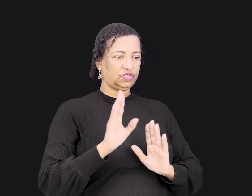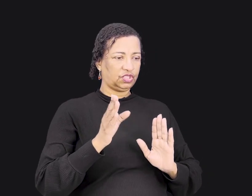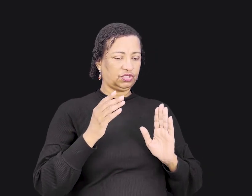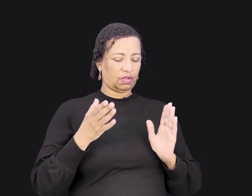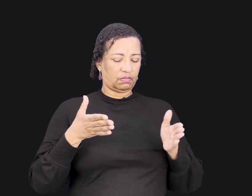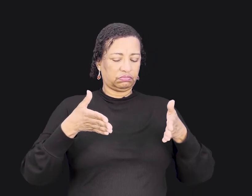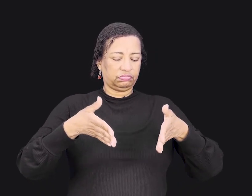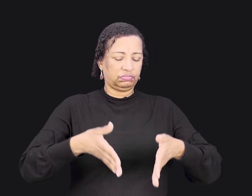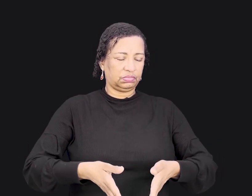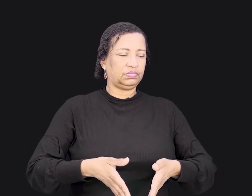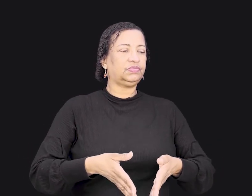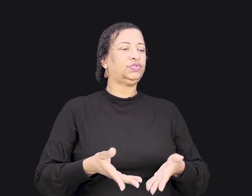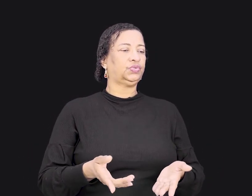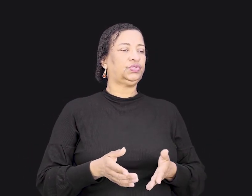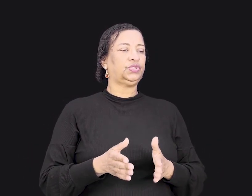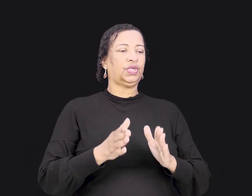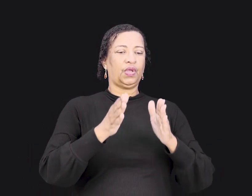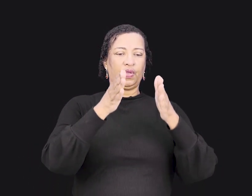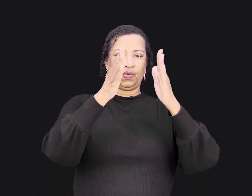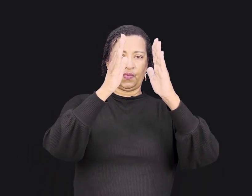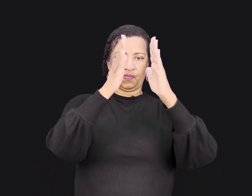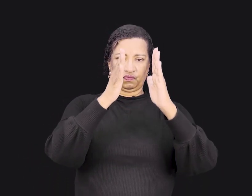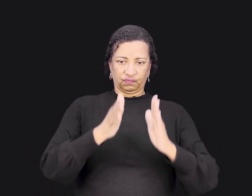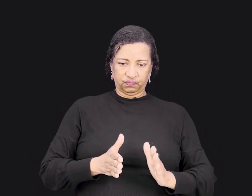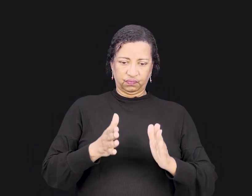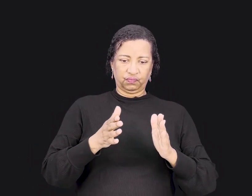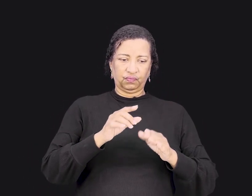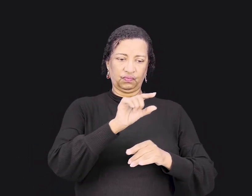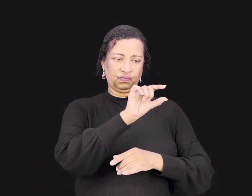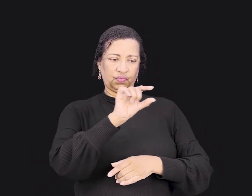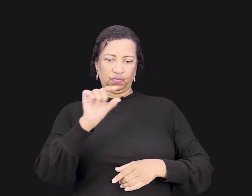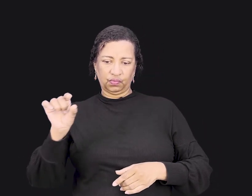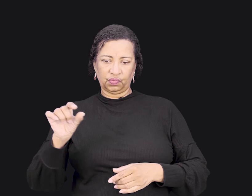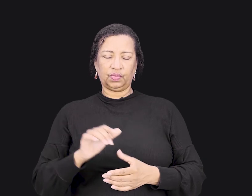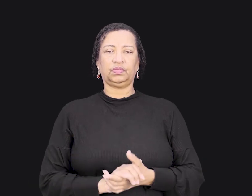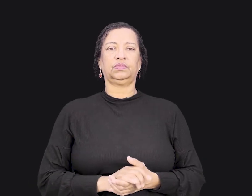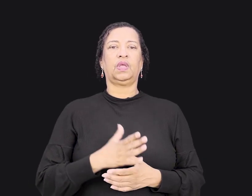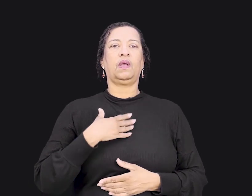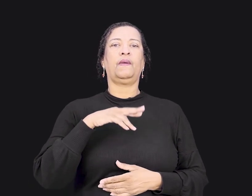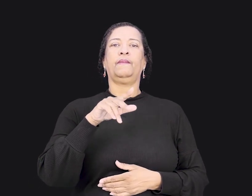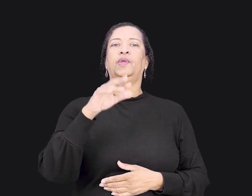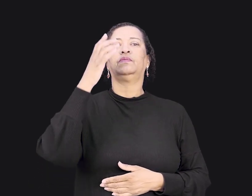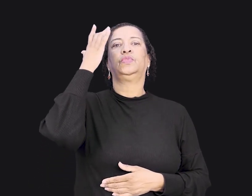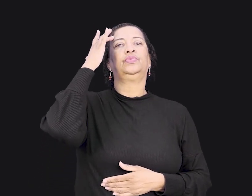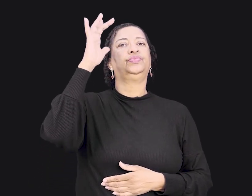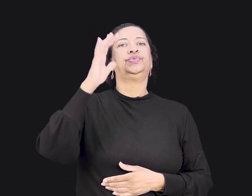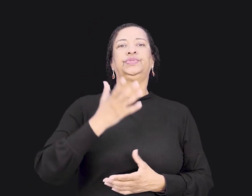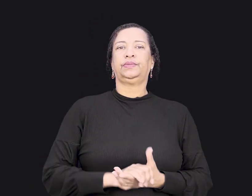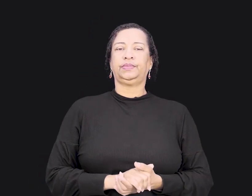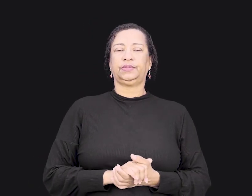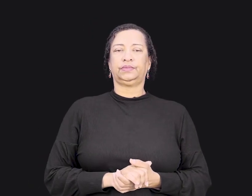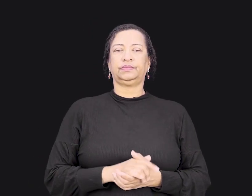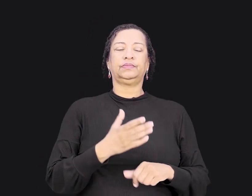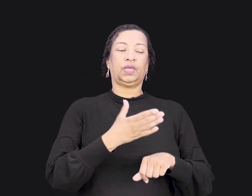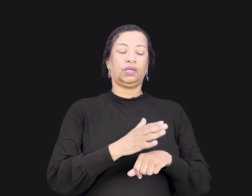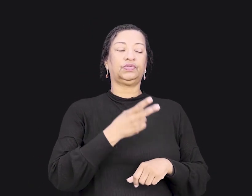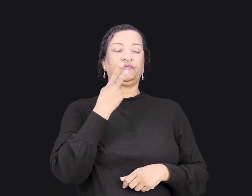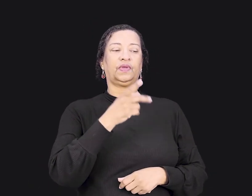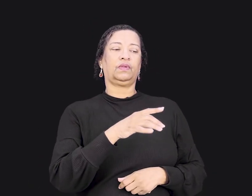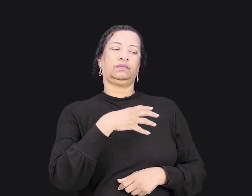aquele cigarro no sentido vertical ou horizontal?" É claro que meu irmão não sabia e o instrutor lhe disse: "Sinto muito,